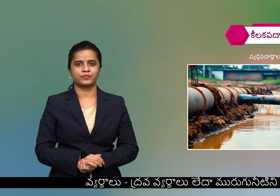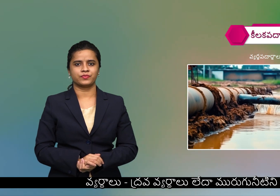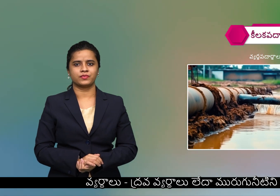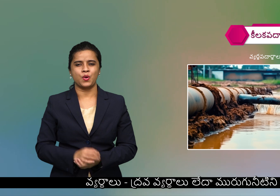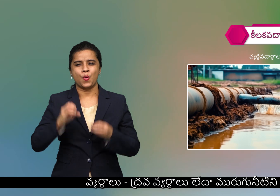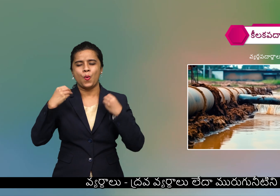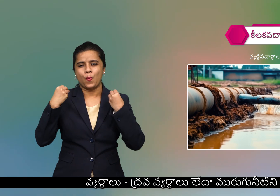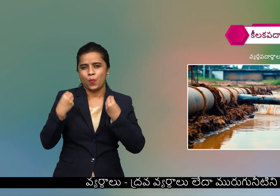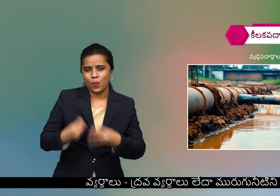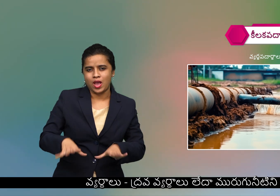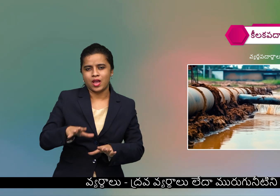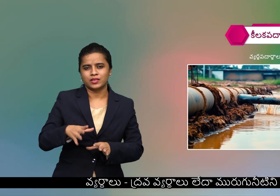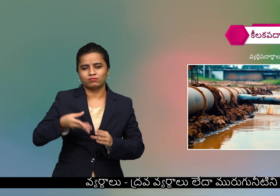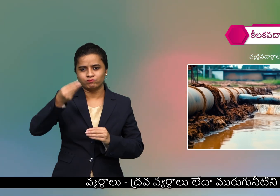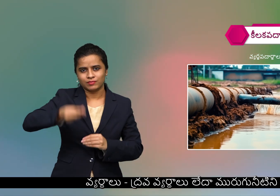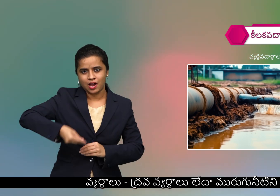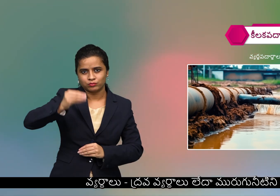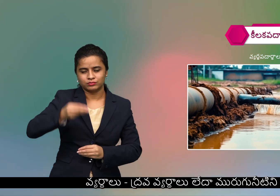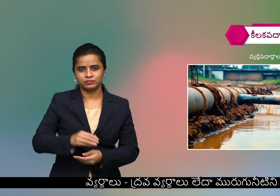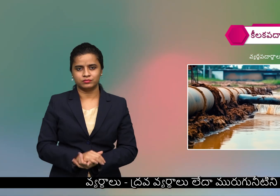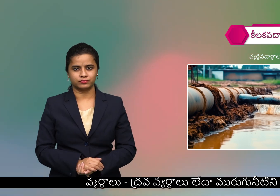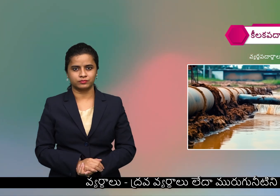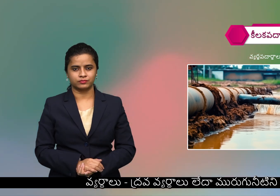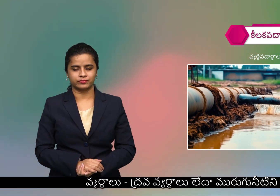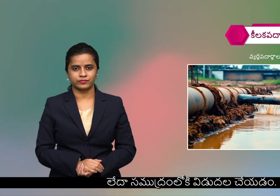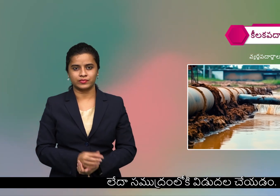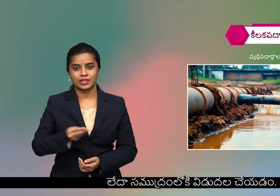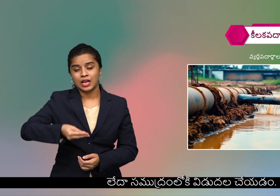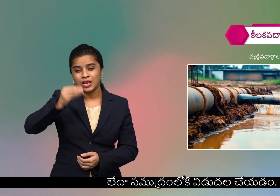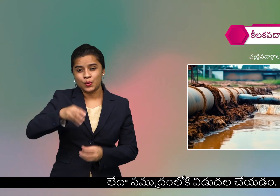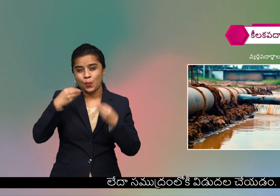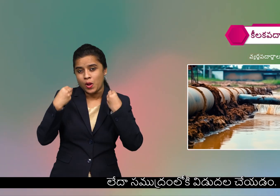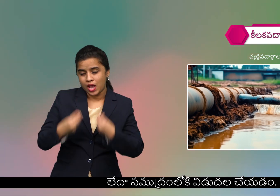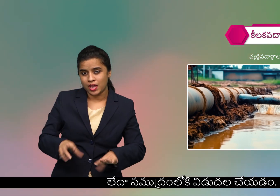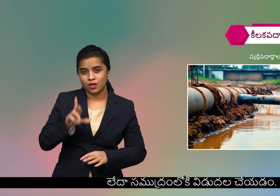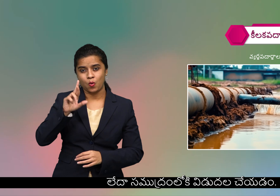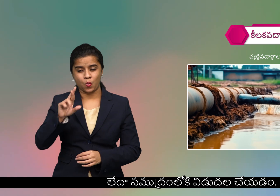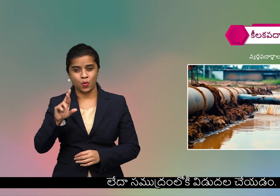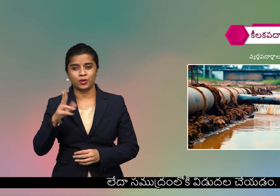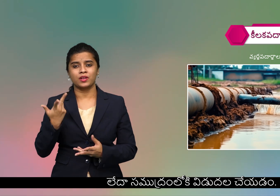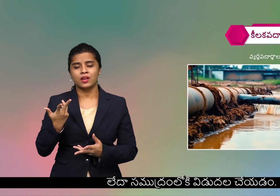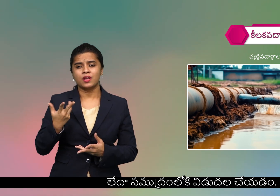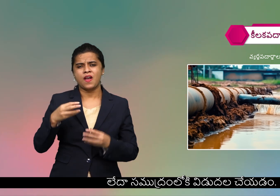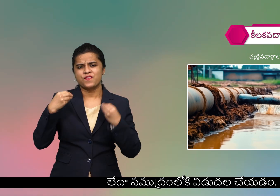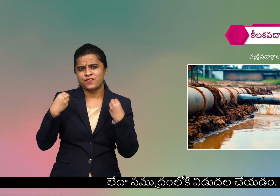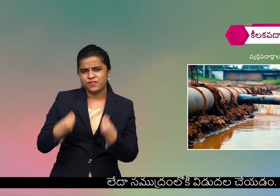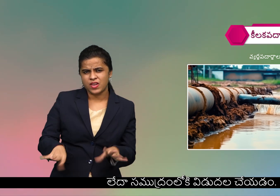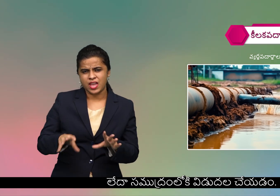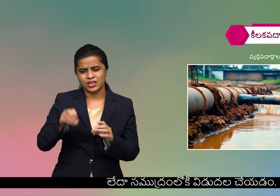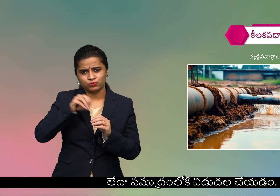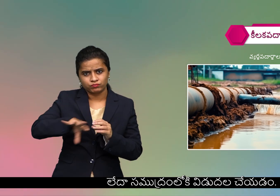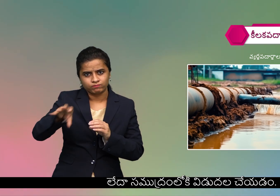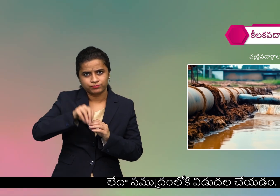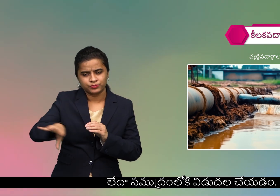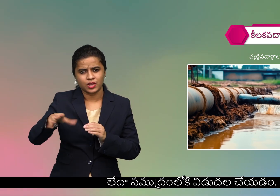వ్యర్థాలు, ద్రవ వ్యర్థాలు లేదా మురుగునీటిని నది లేదా సముద్రంలోకి విడుదల చేయడం.